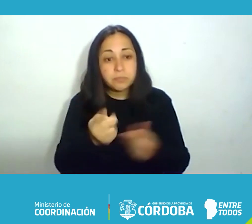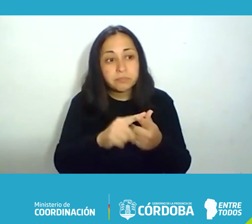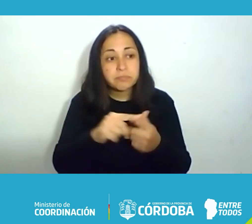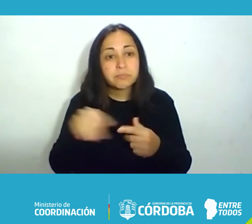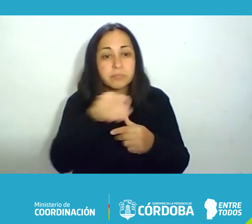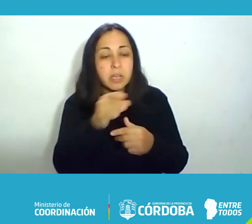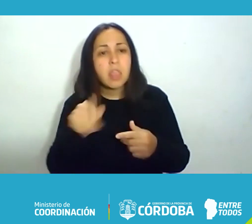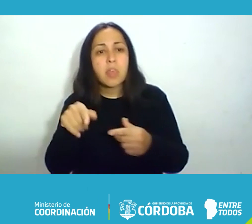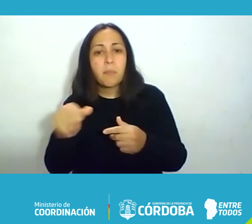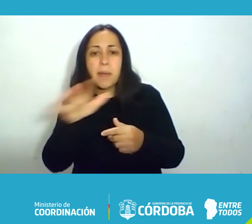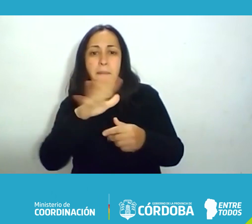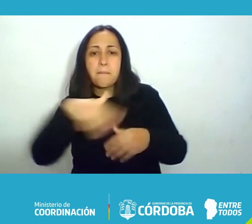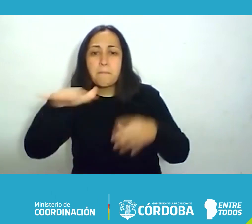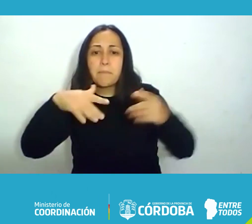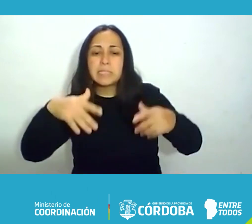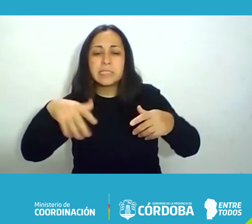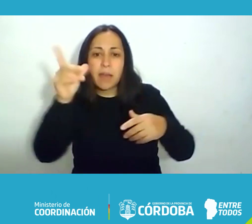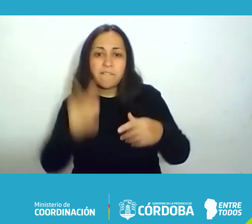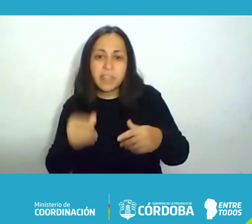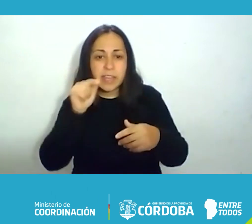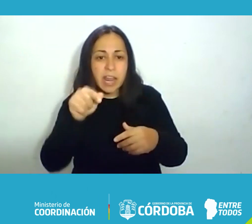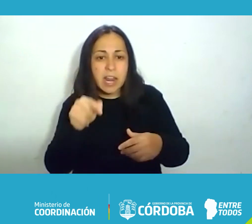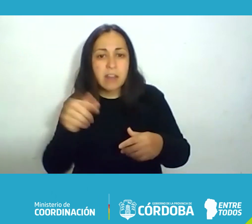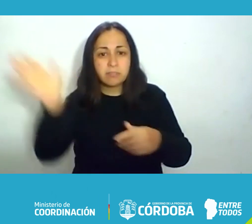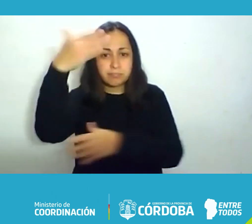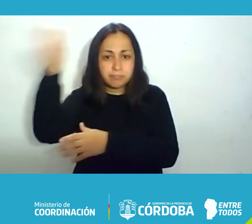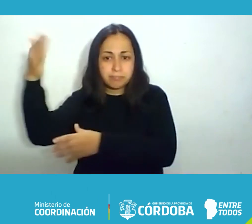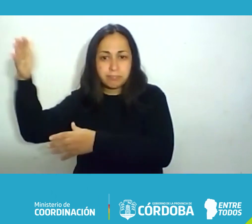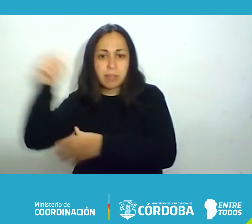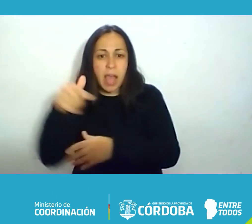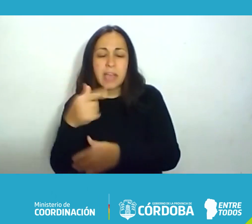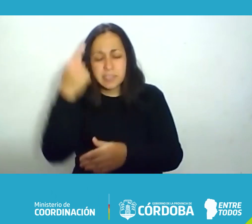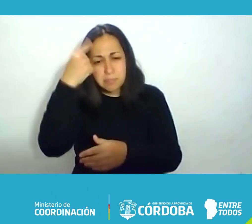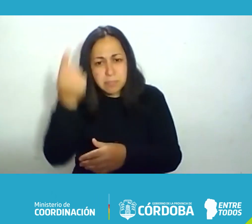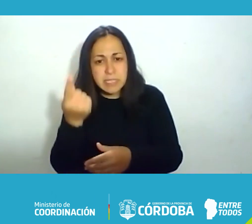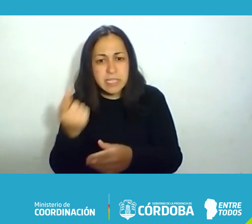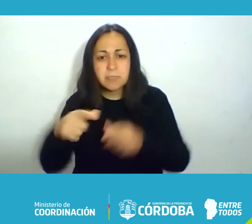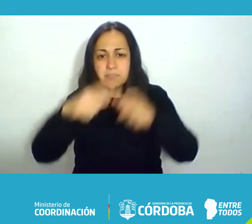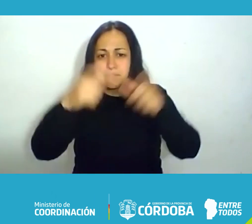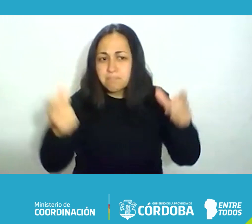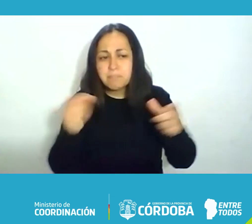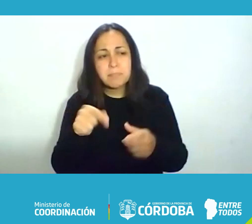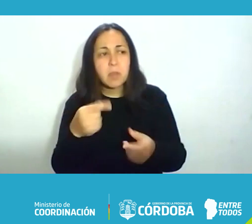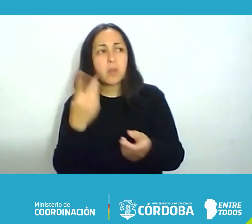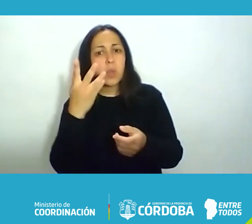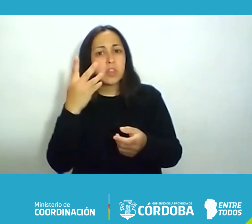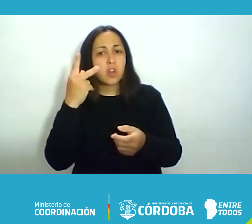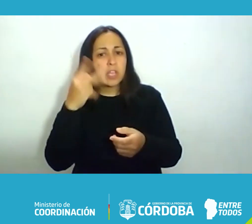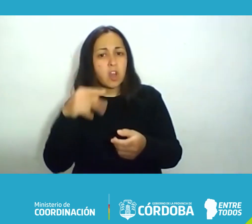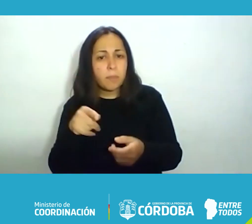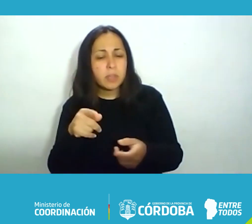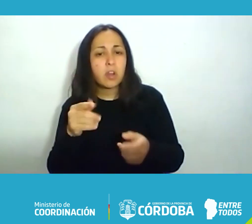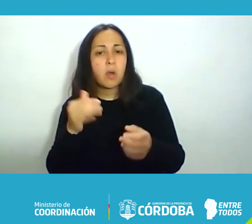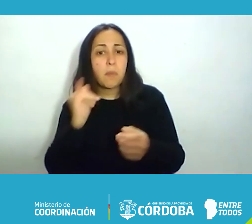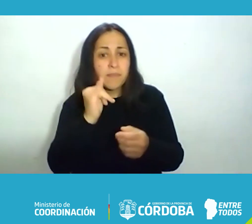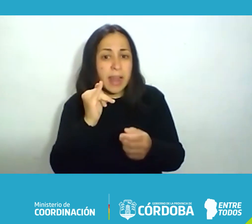sector de la Plaza Federal también se plantea hacer paso peatonal. Muestra imagen en render de lo dicho anteriormente. Continuando el trazado, en los siguientes 4 kilómetros es el paso